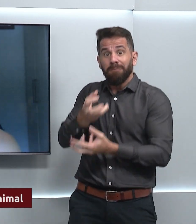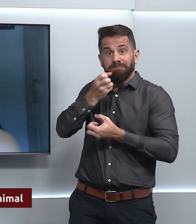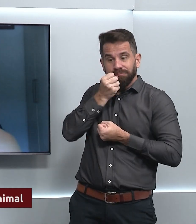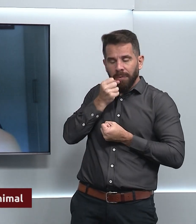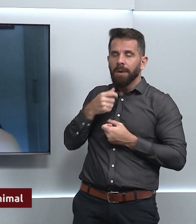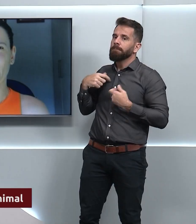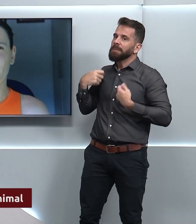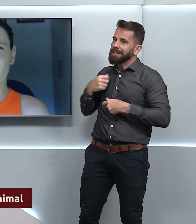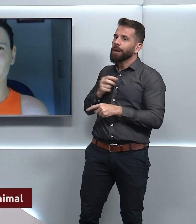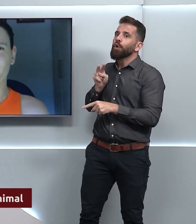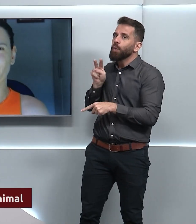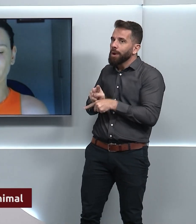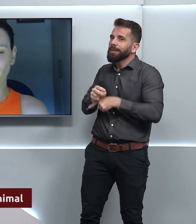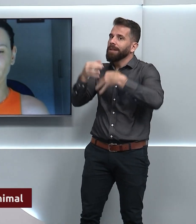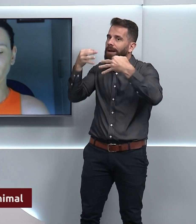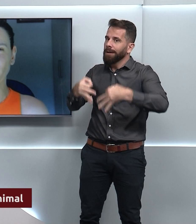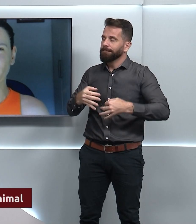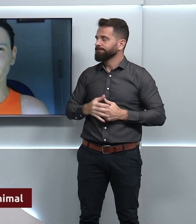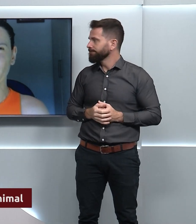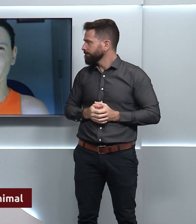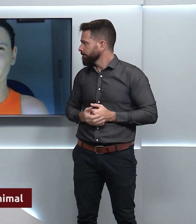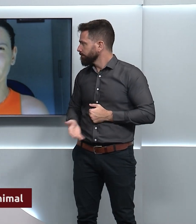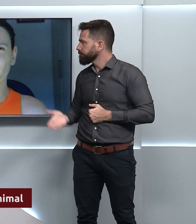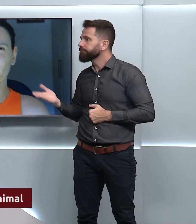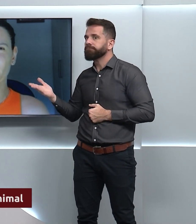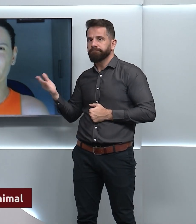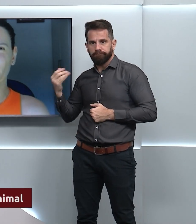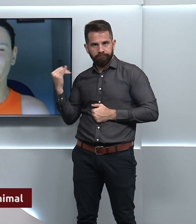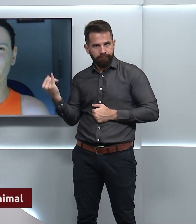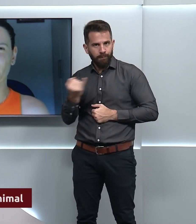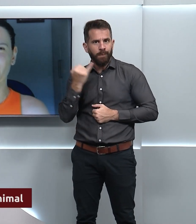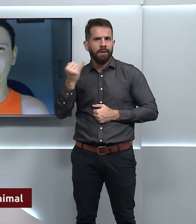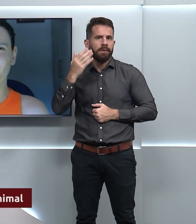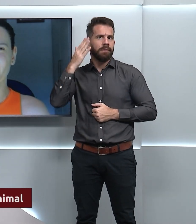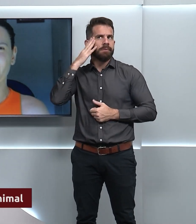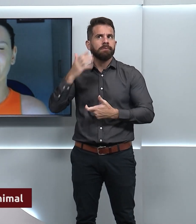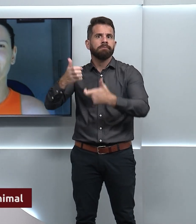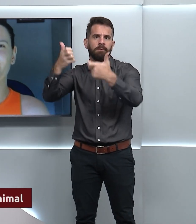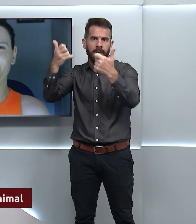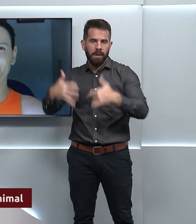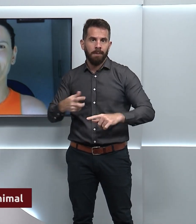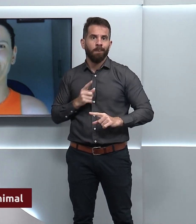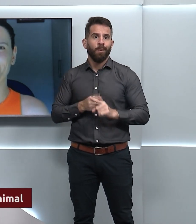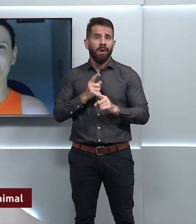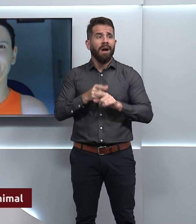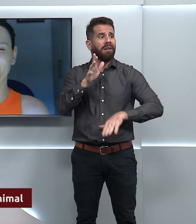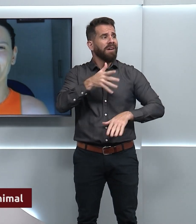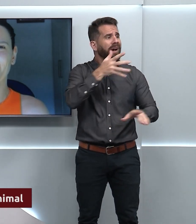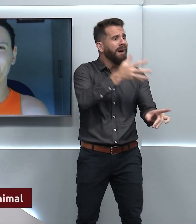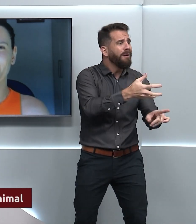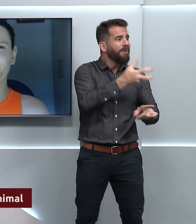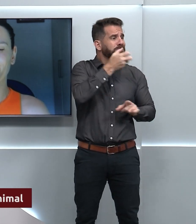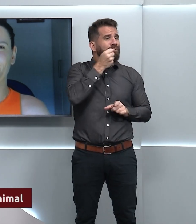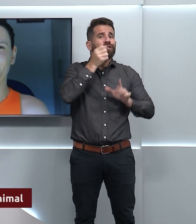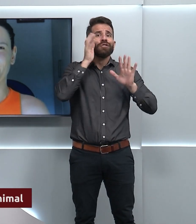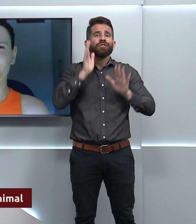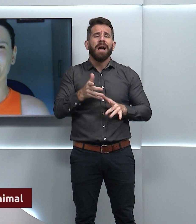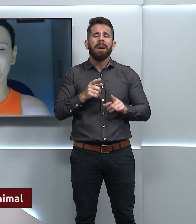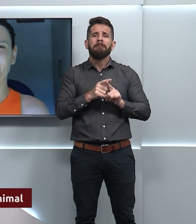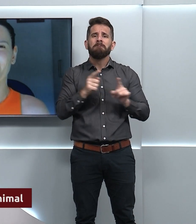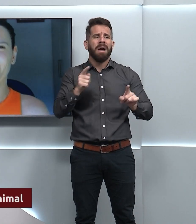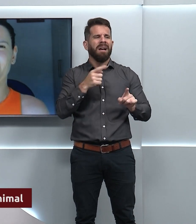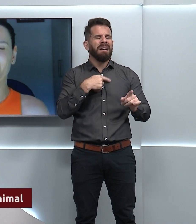você falar disso também, Pauliane, porque a gente sabe que muita gente às vezes adota um bichinho e depois abandona, não tem condições